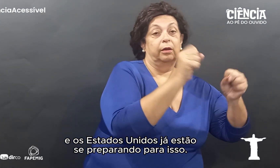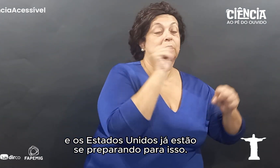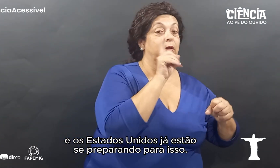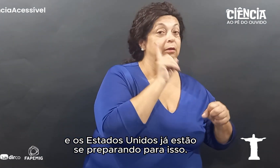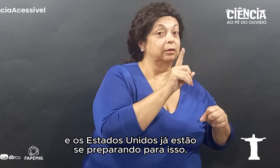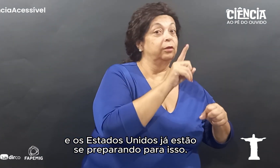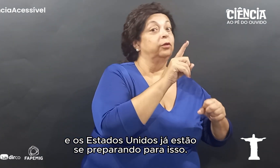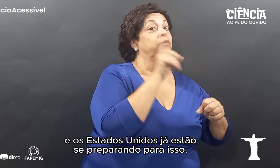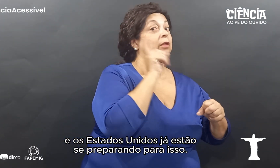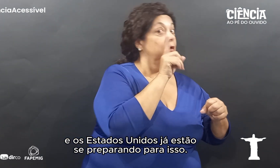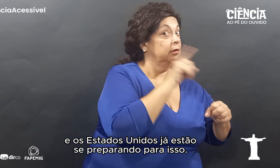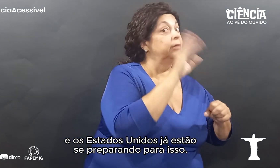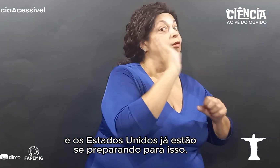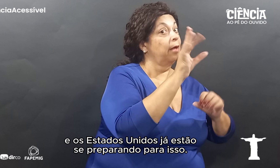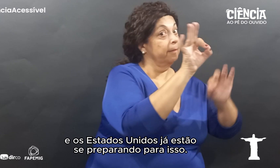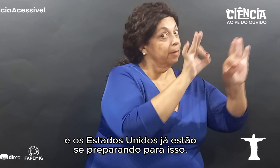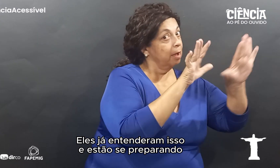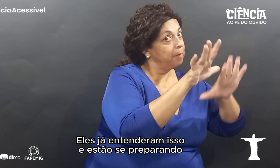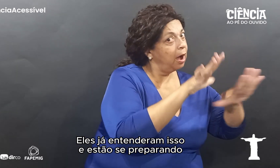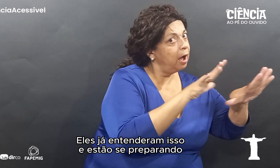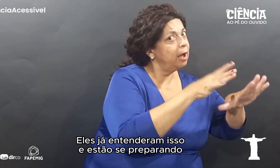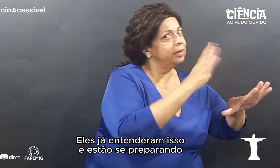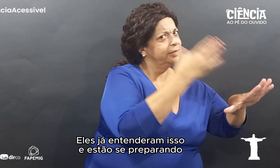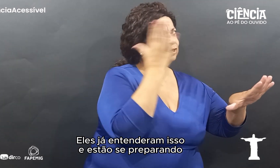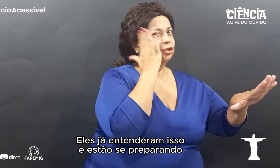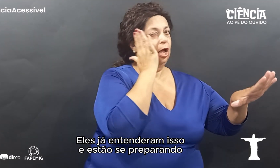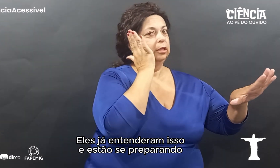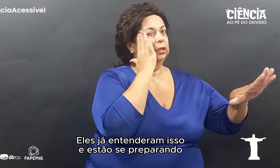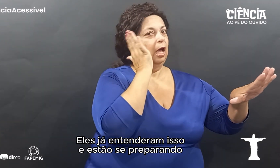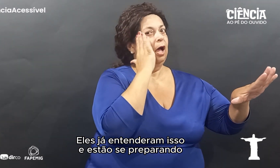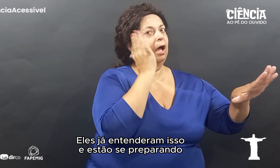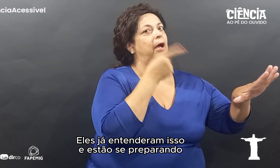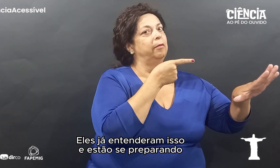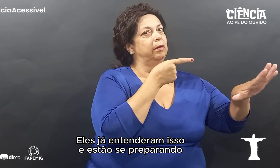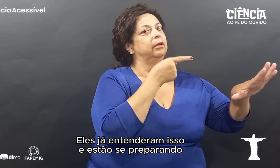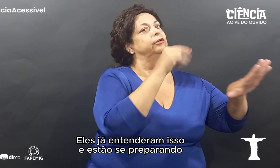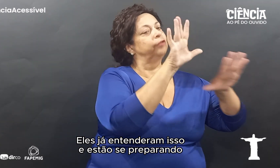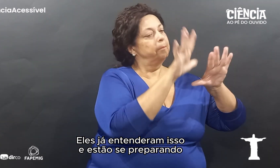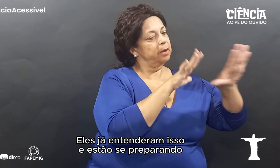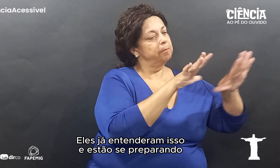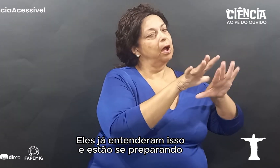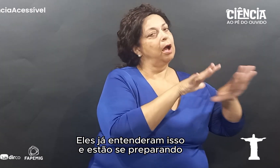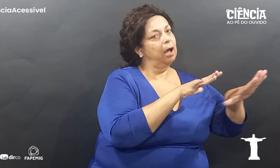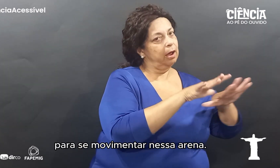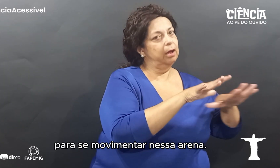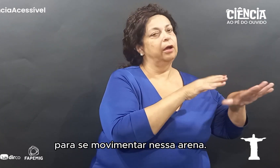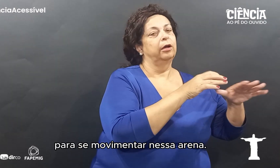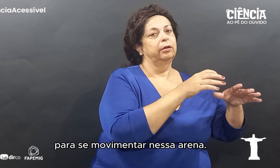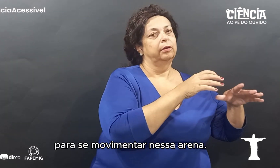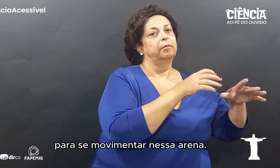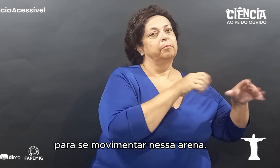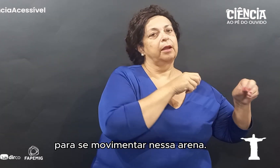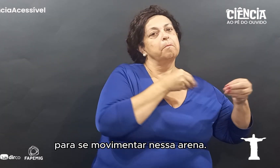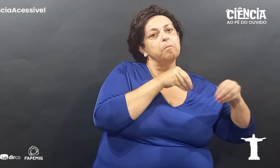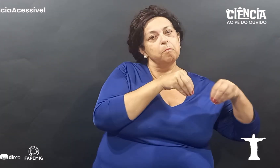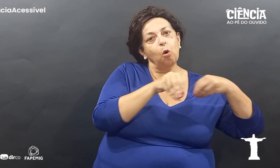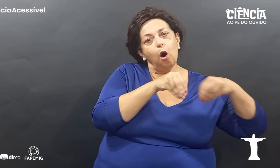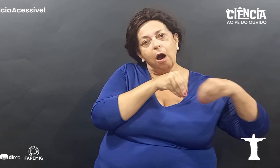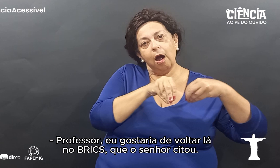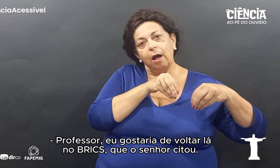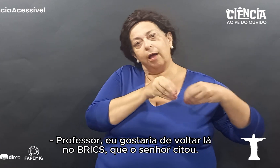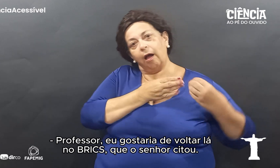já estão se preparando para isso, né? Eles já entenderam isso, e eles estão se preparando para se movimentar nessa